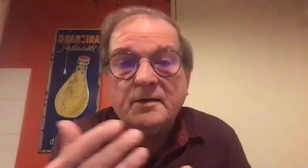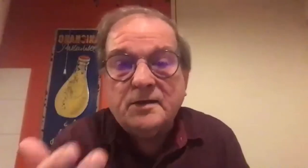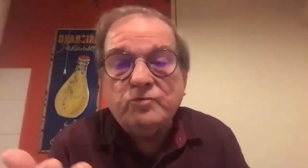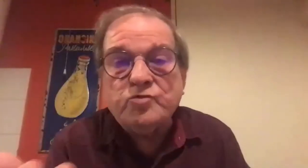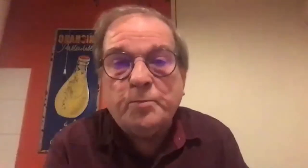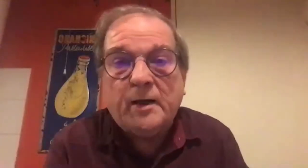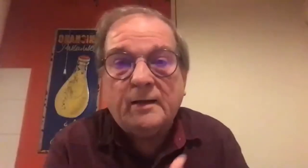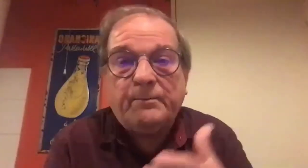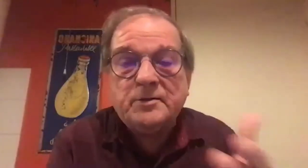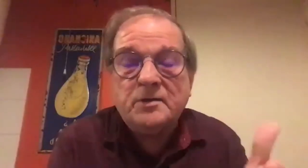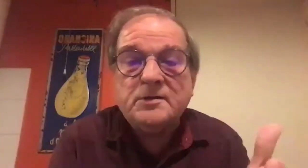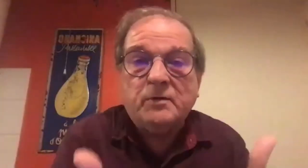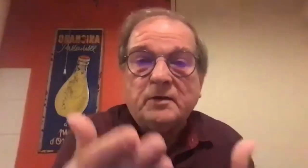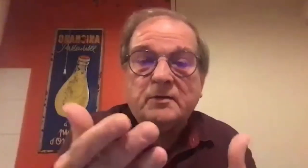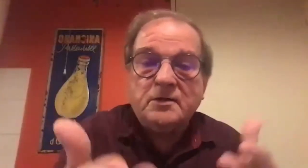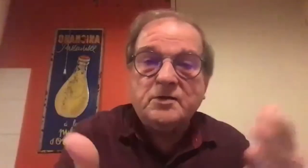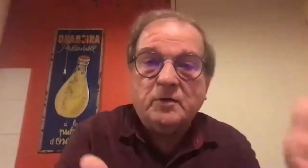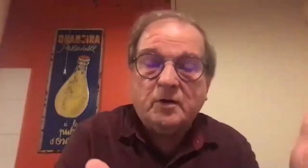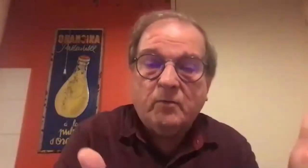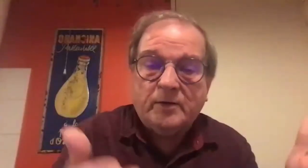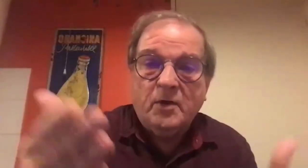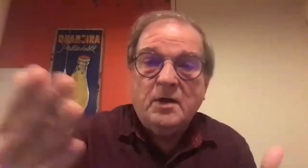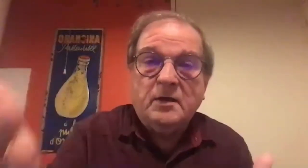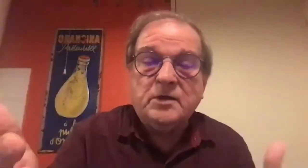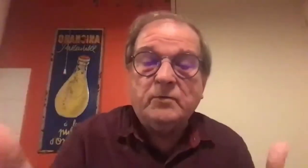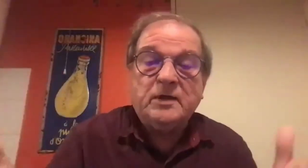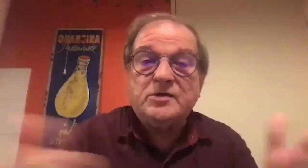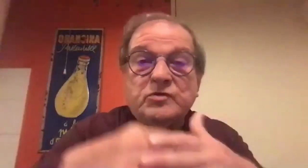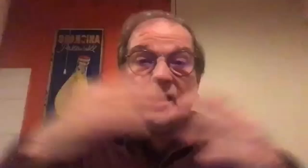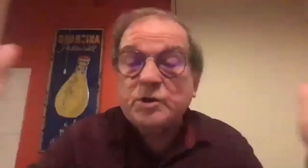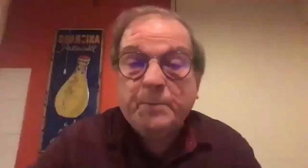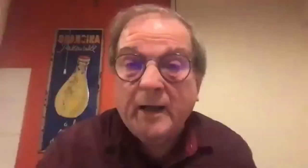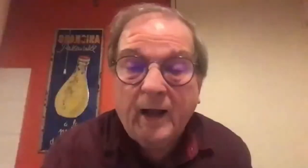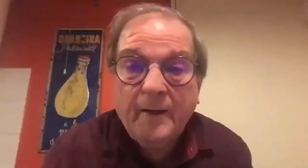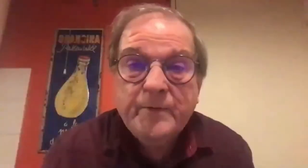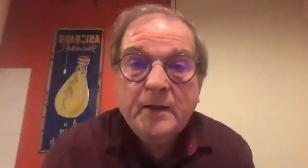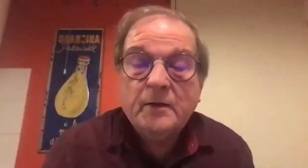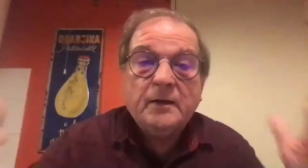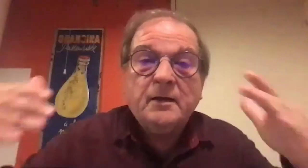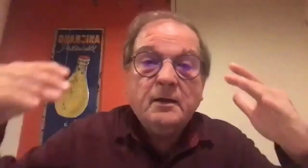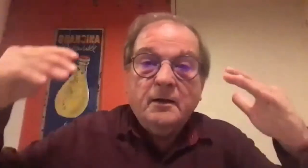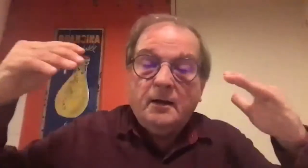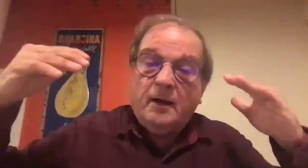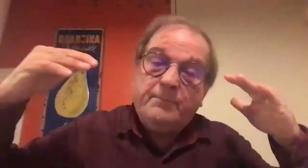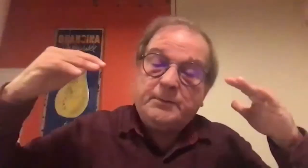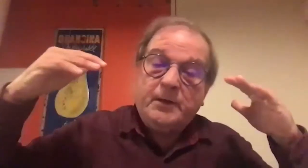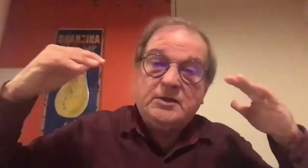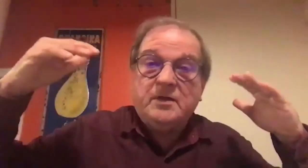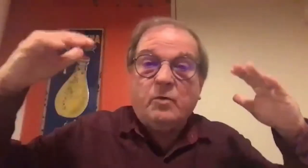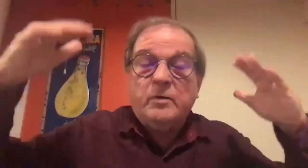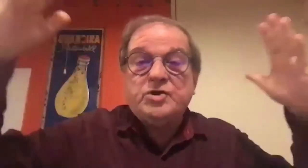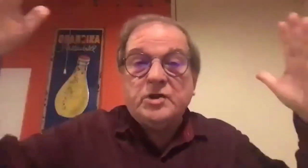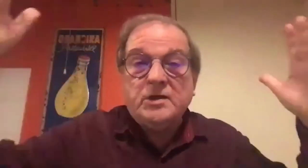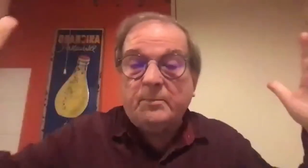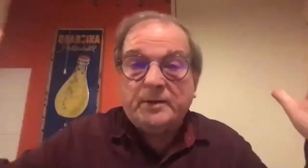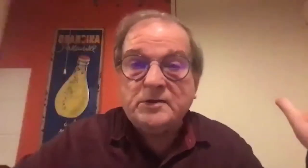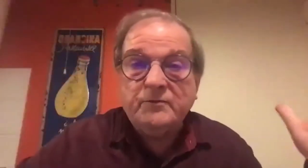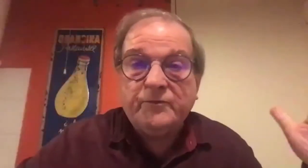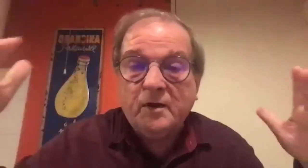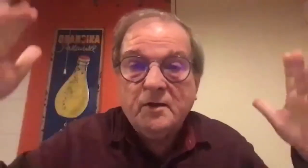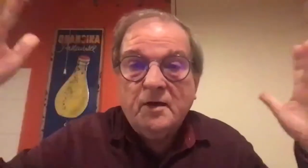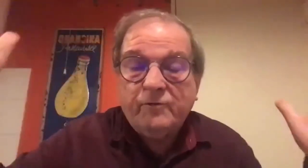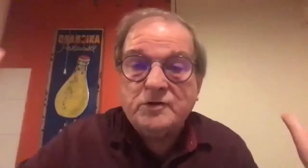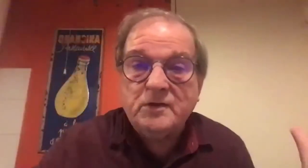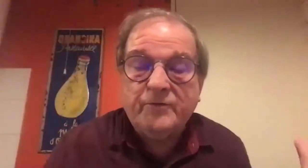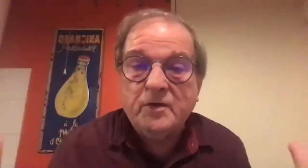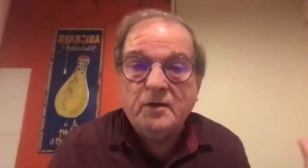já sendo superada a partir de 1953, 1954 e 1955, sem esperar, né, que a perspectiva da coexistência